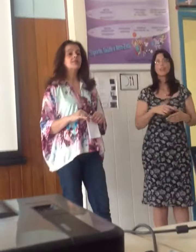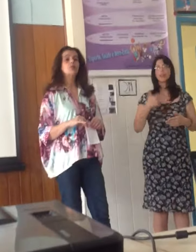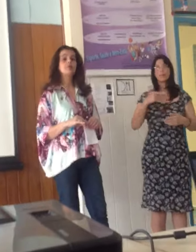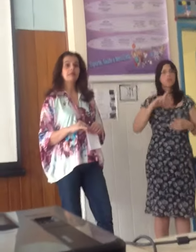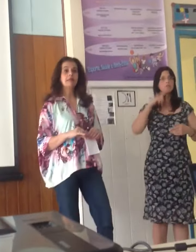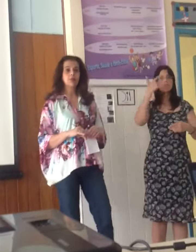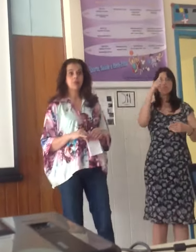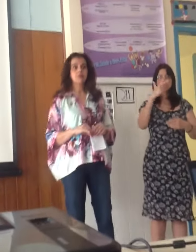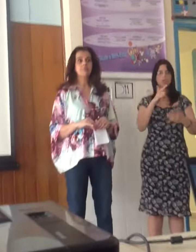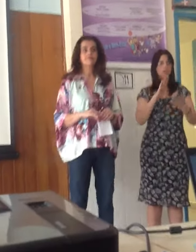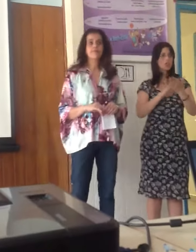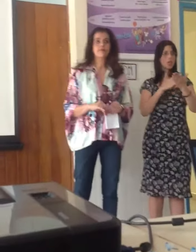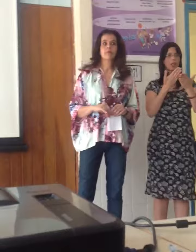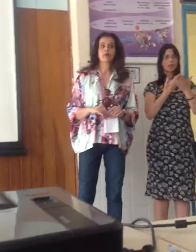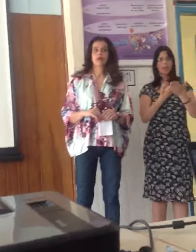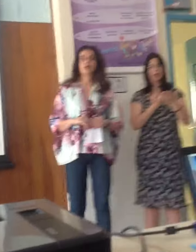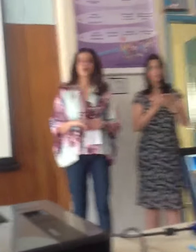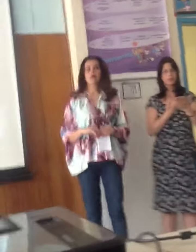também, mas a coordenadora